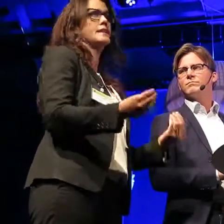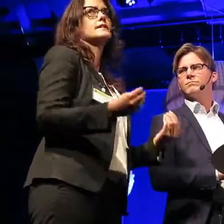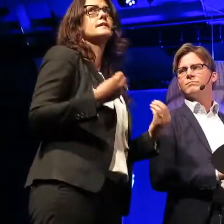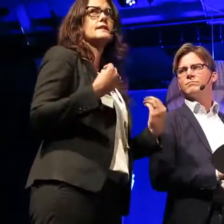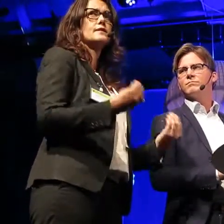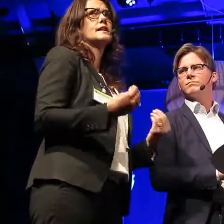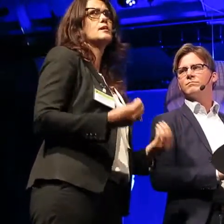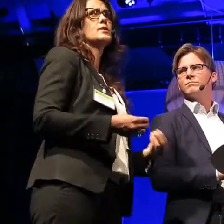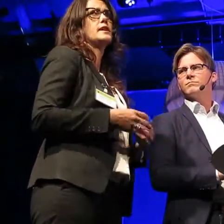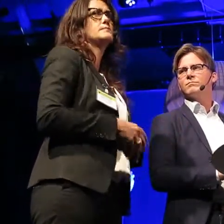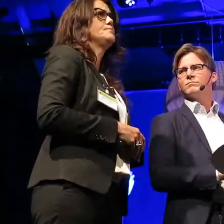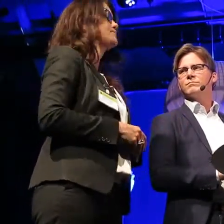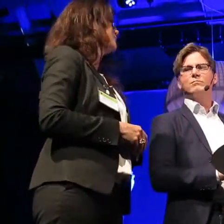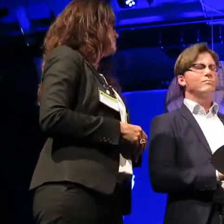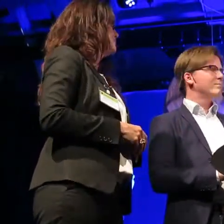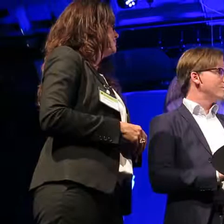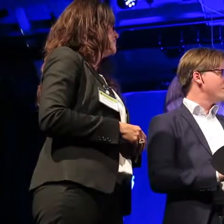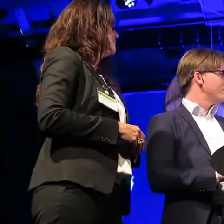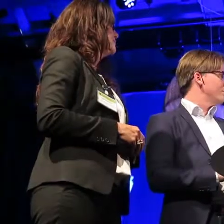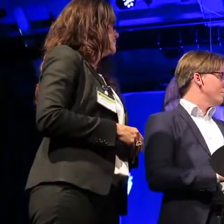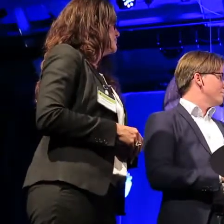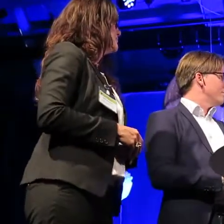att vi verkligen levererar på det här.